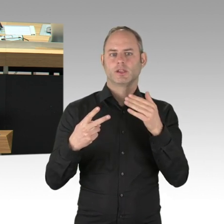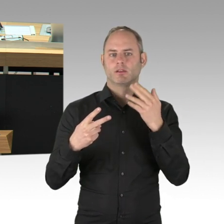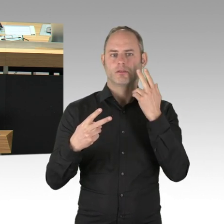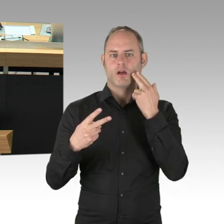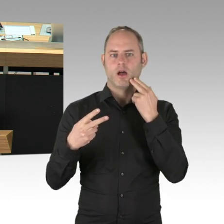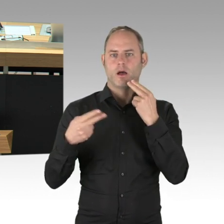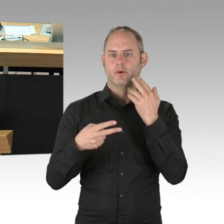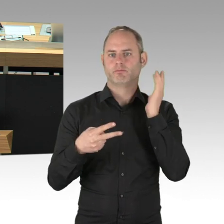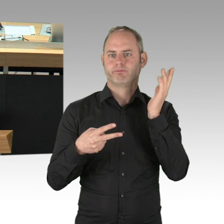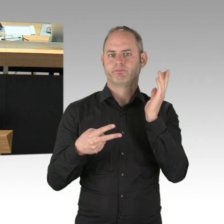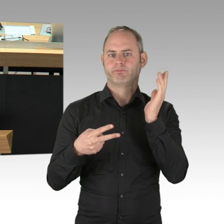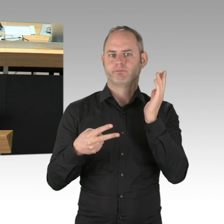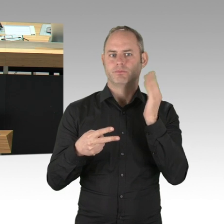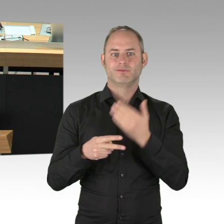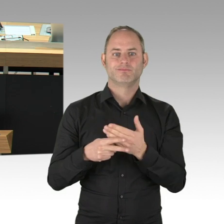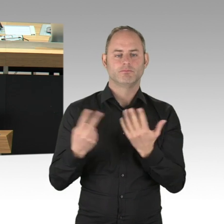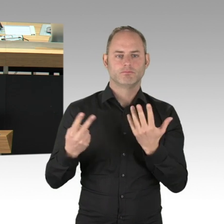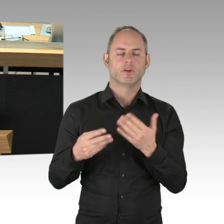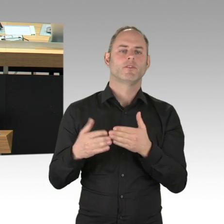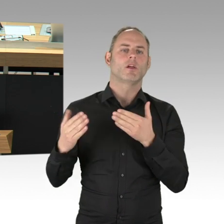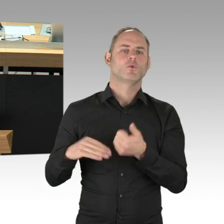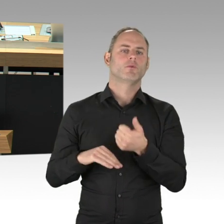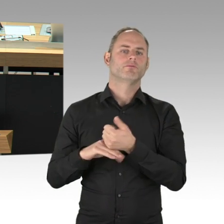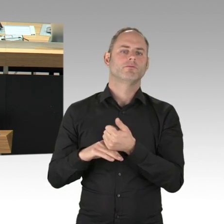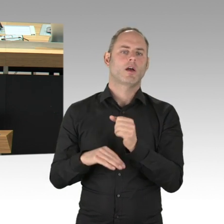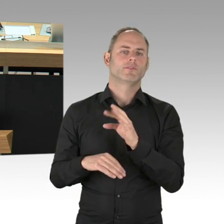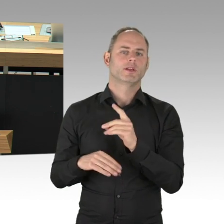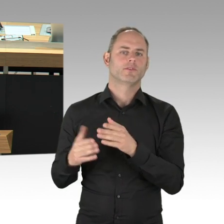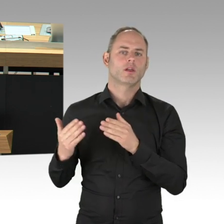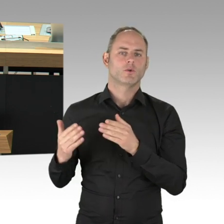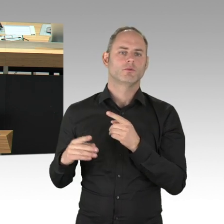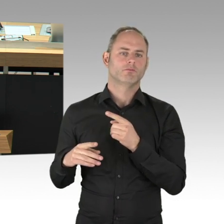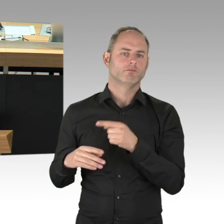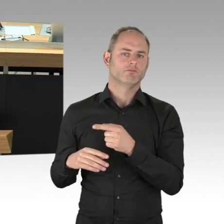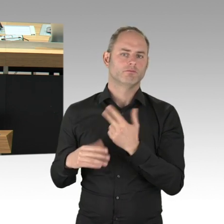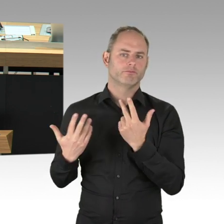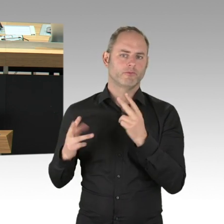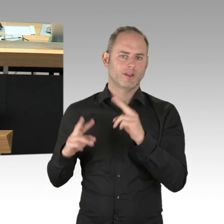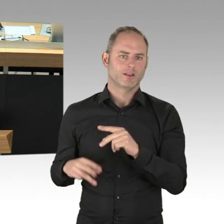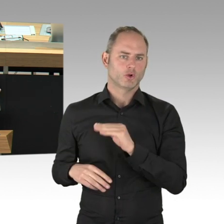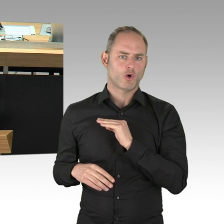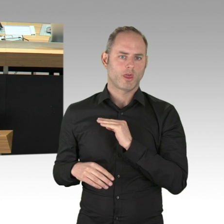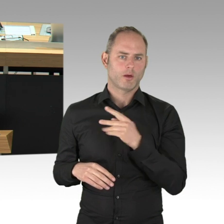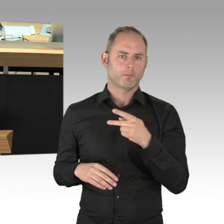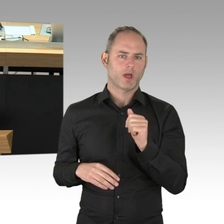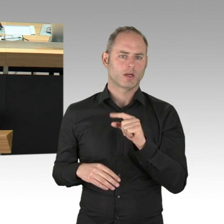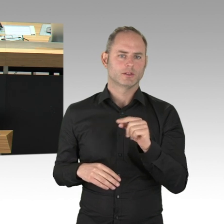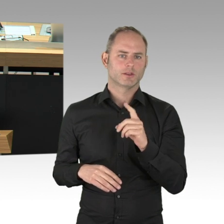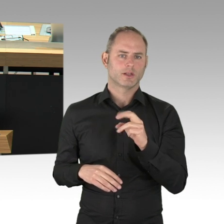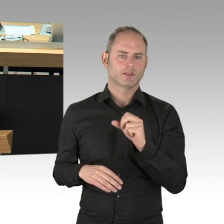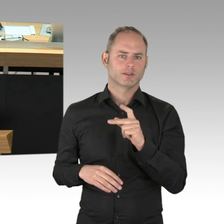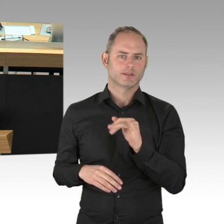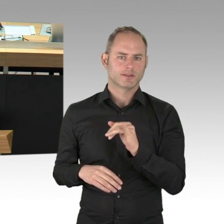selbst Opfer der Nationalsozialisten gewesen war, und ein weiterer AfD-Politiker aus diesem Hohen Hause, nämlich ich